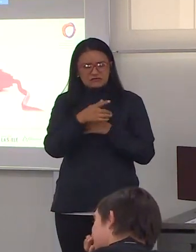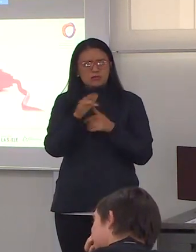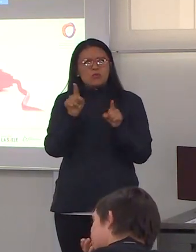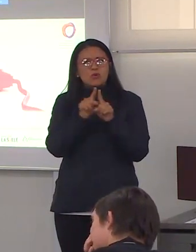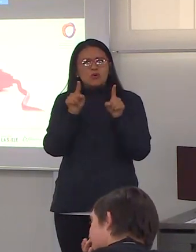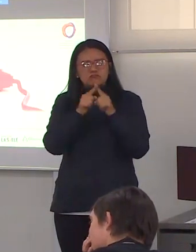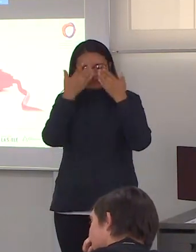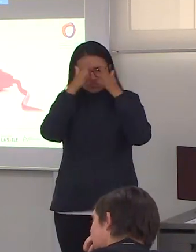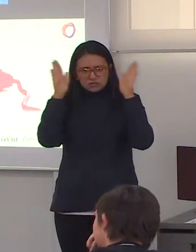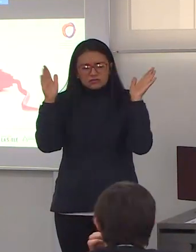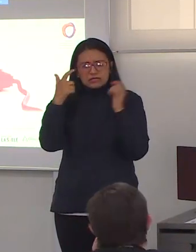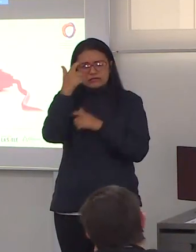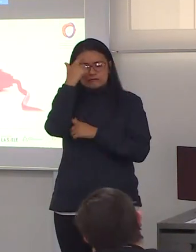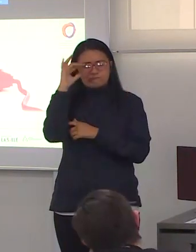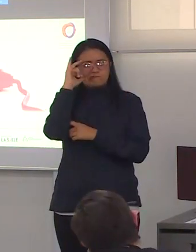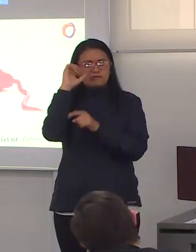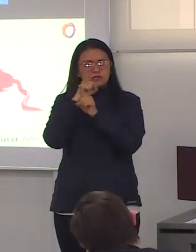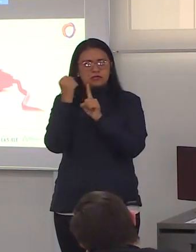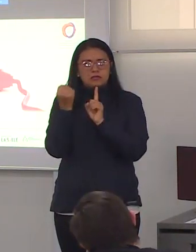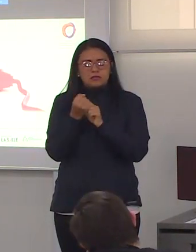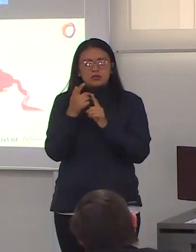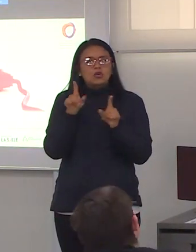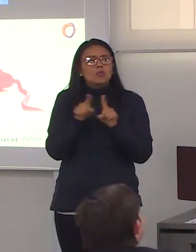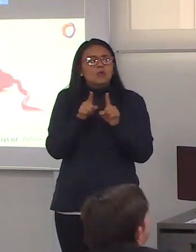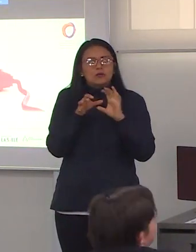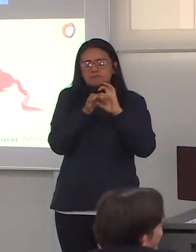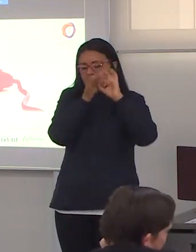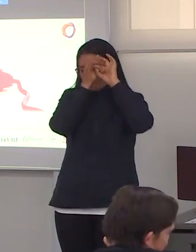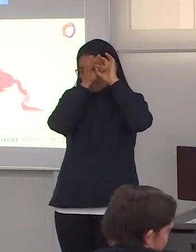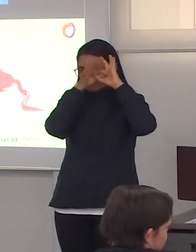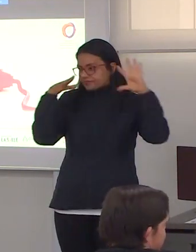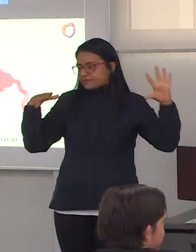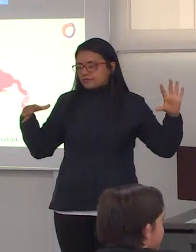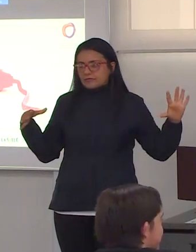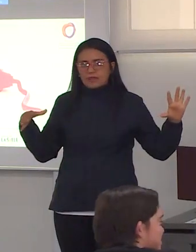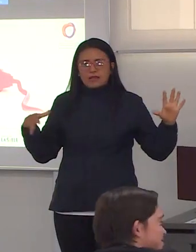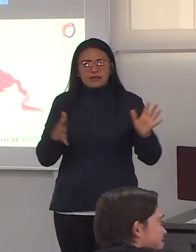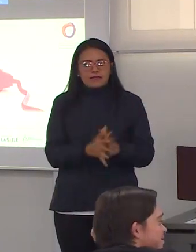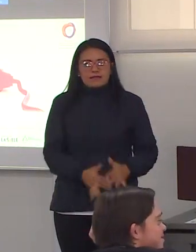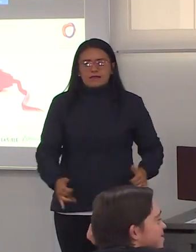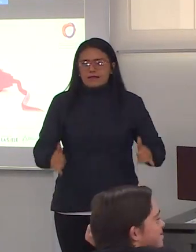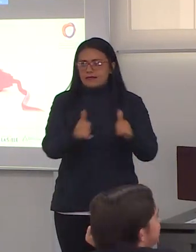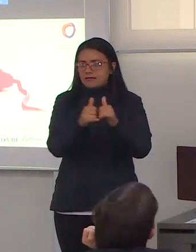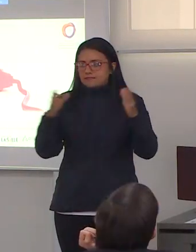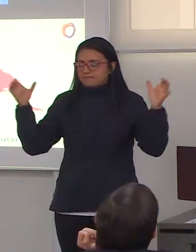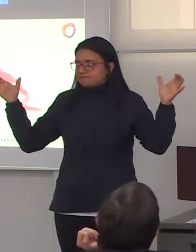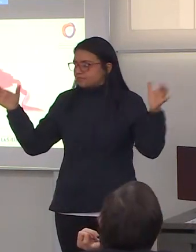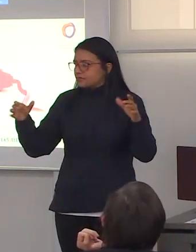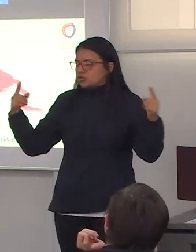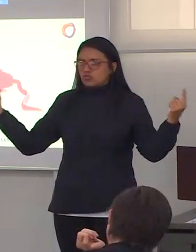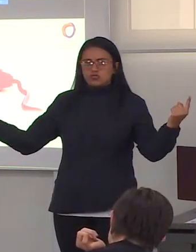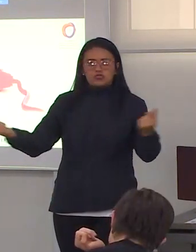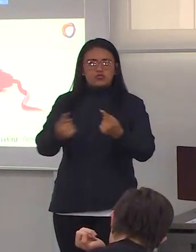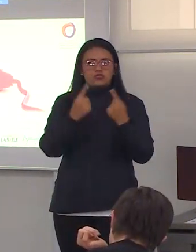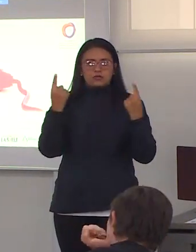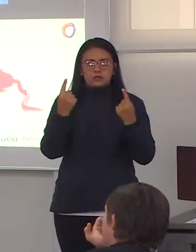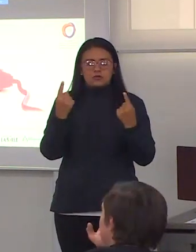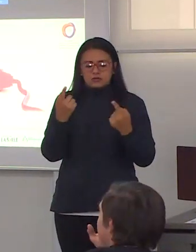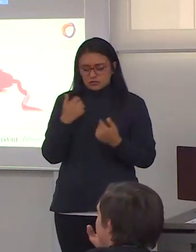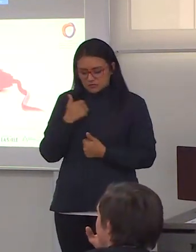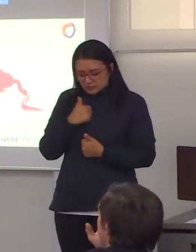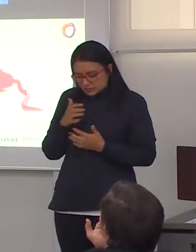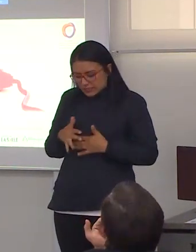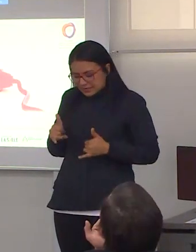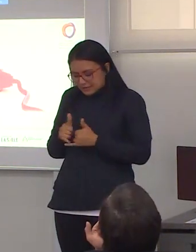¿qué pasa? uno se desconecta de la realidad colectiva de todo el mundo y yo genero mi